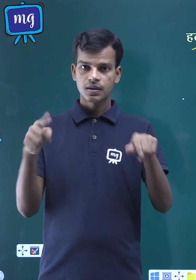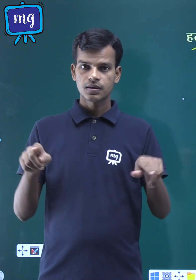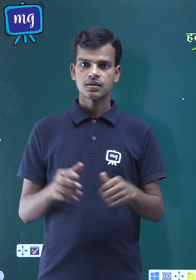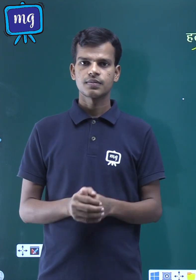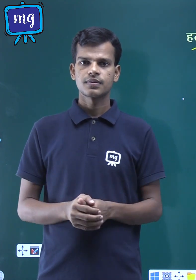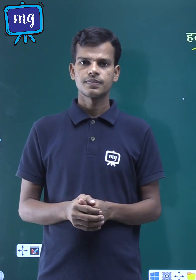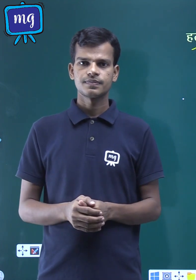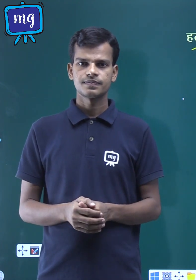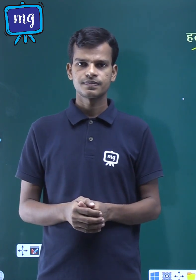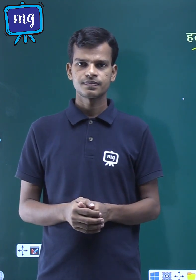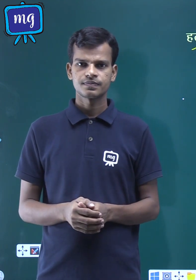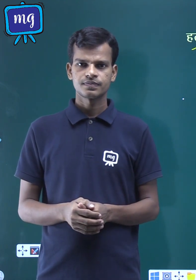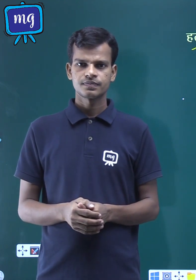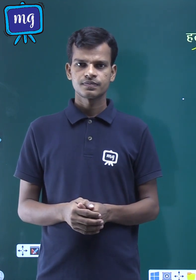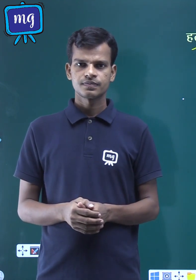पर